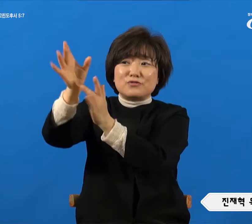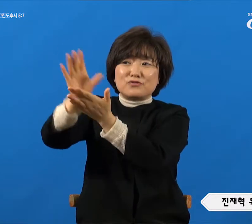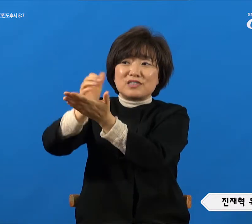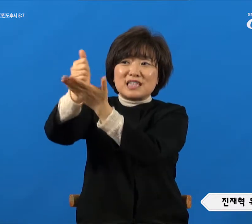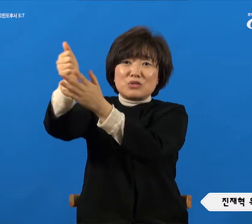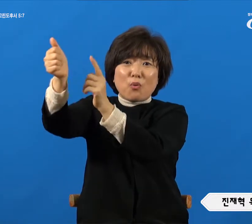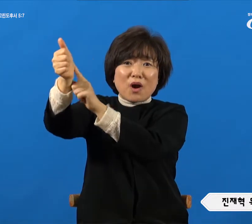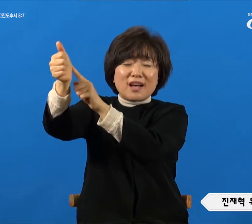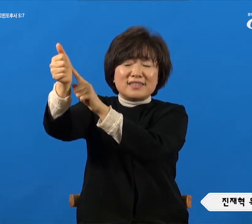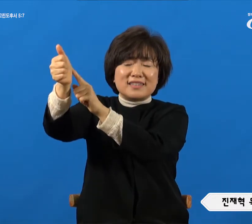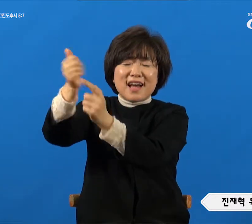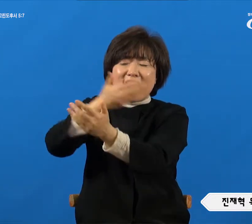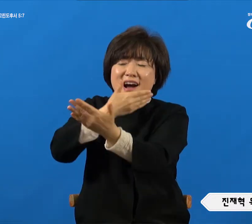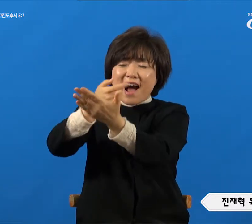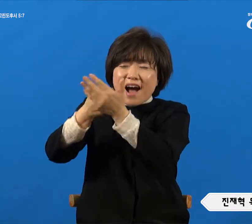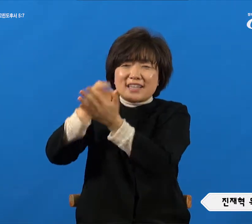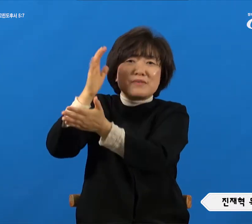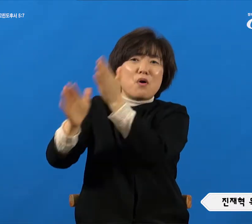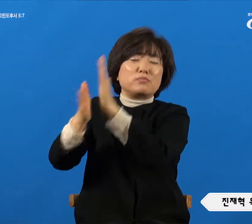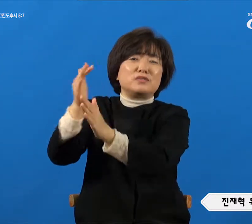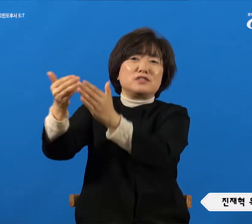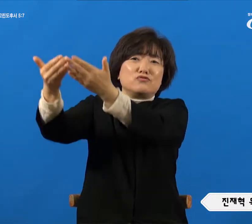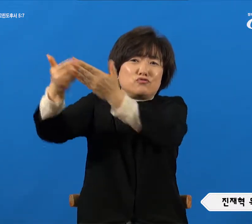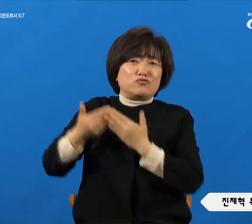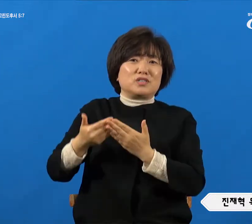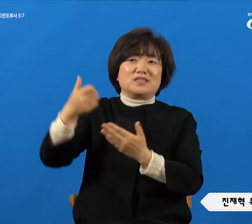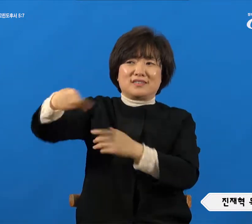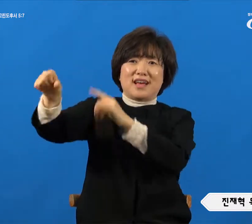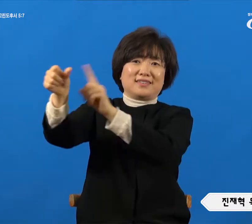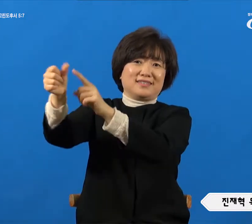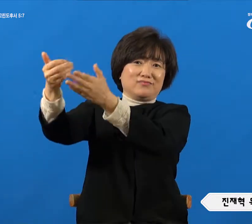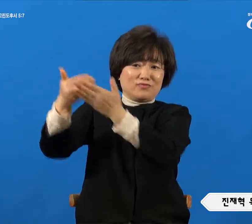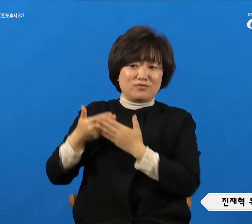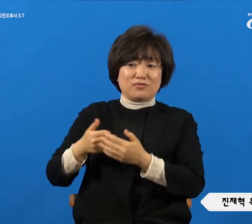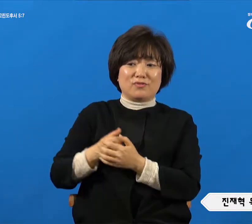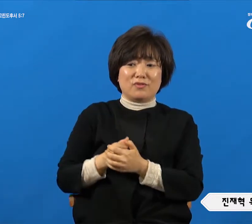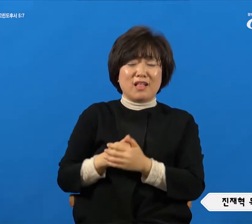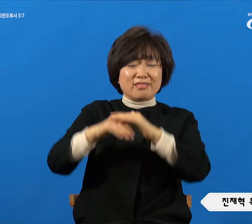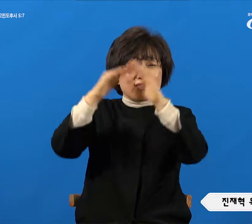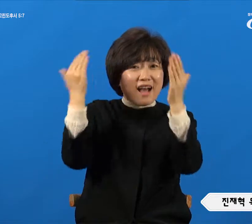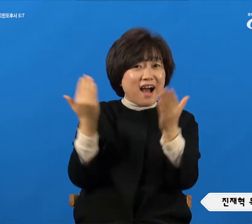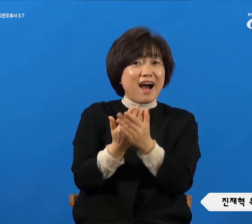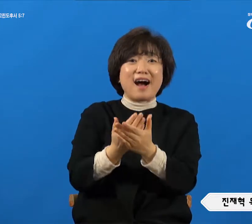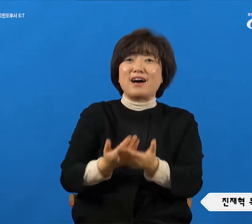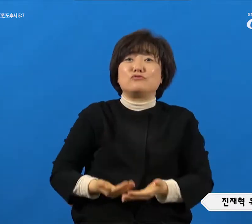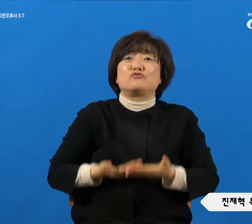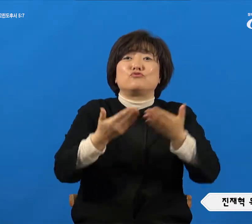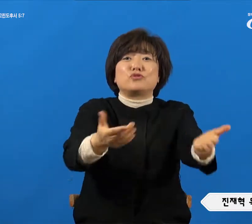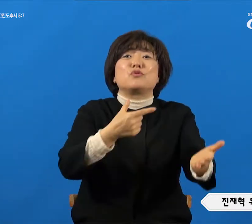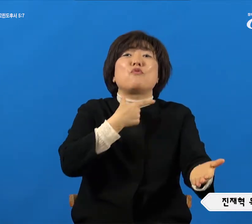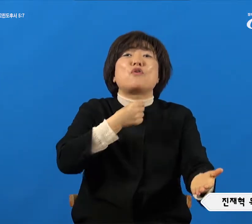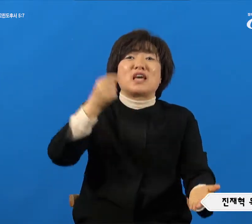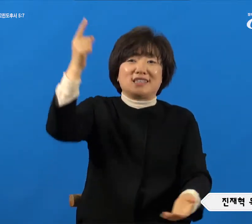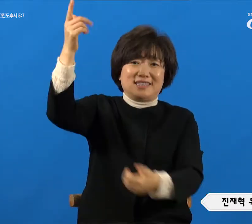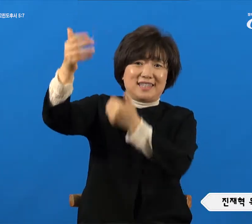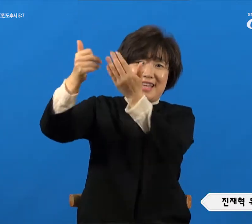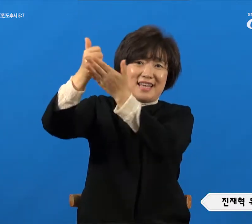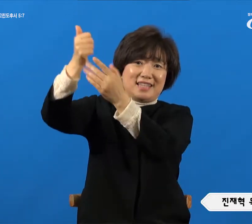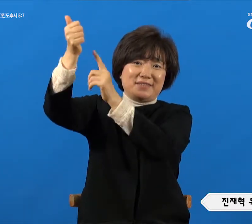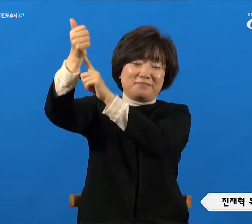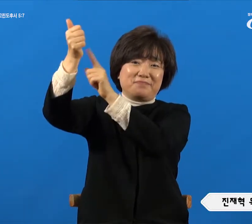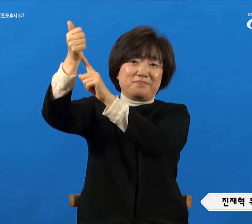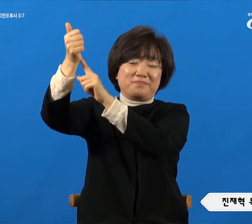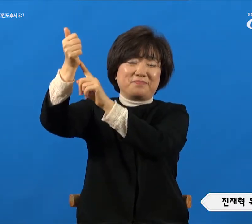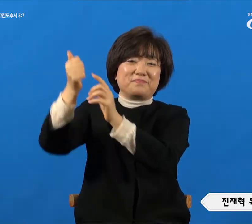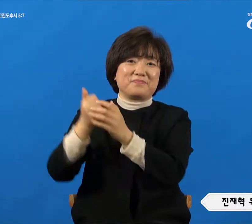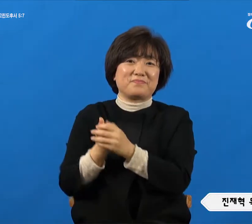나눠주신 그분께서 더 이상 감출 것이 없다고 말씀합니다. 다 주시기를 원하시는 이 하나님의